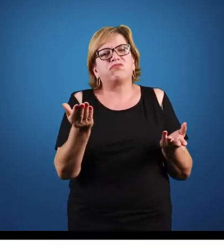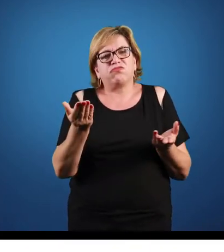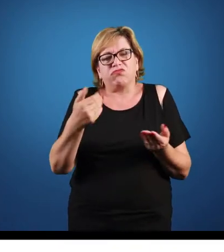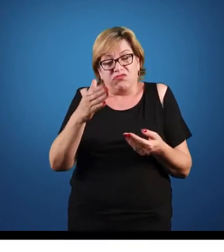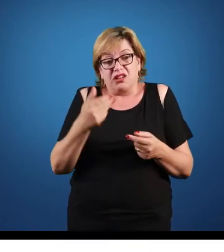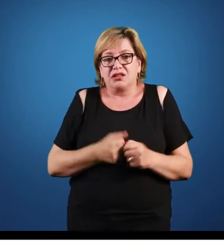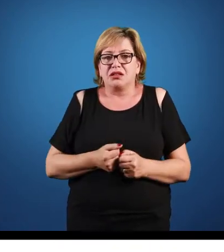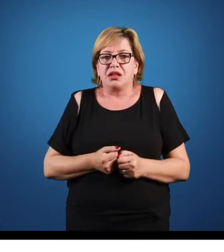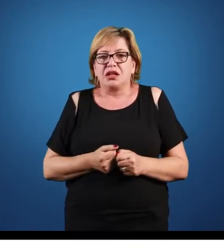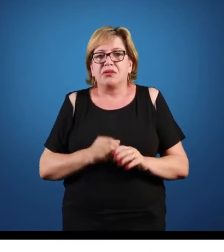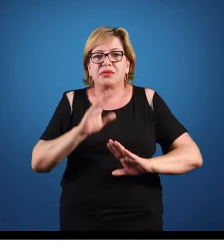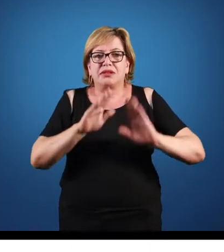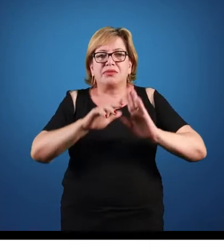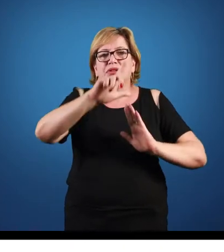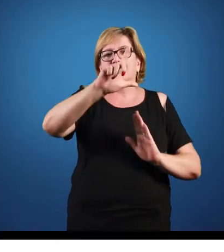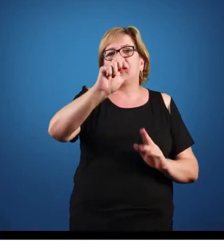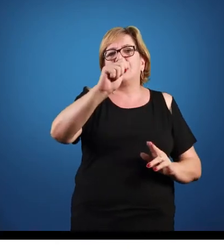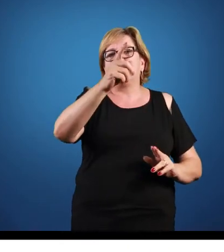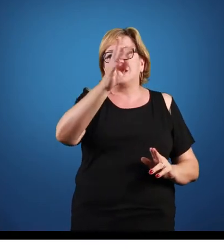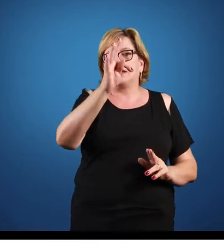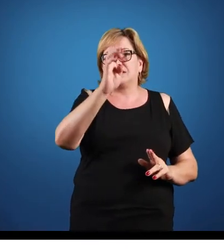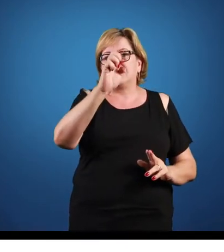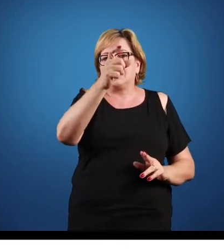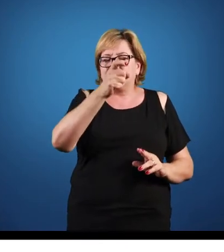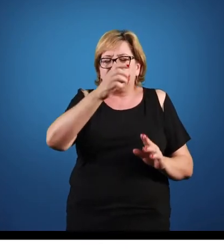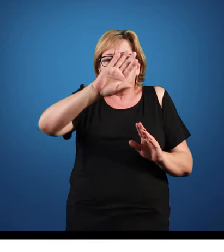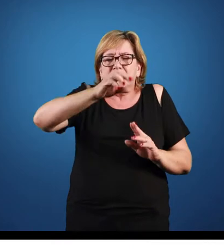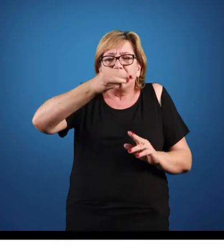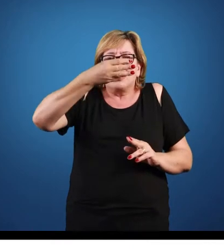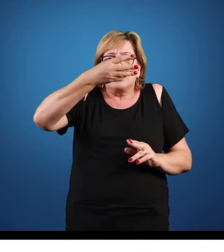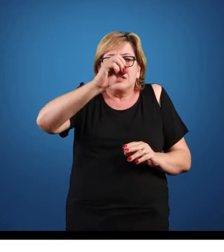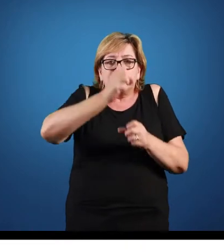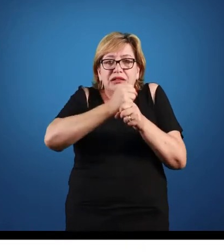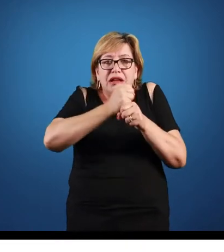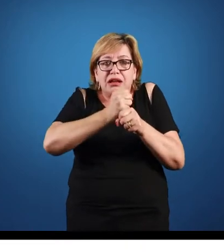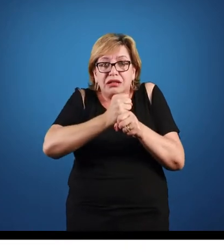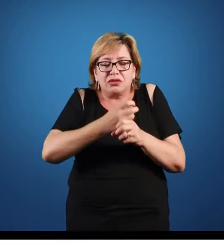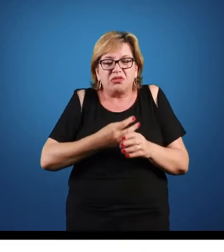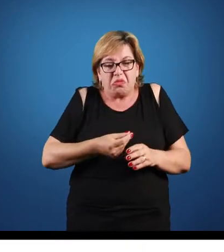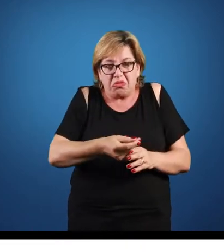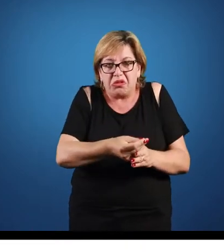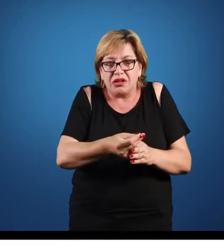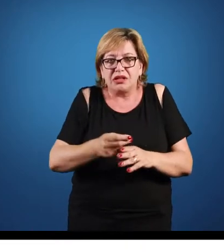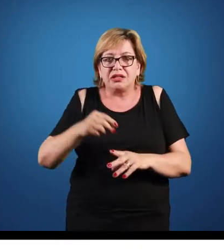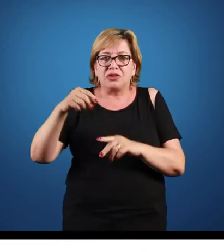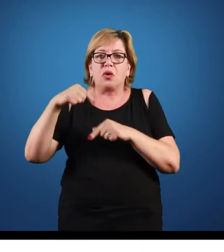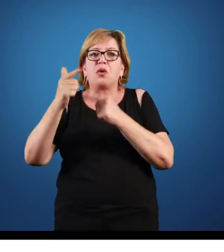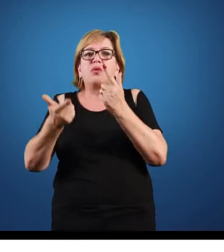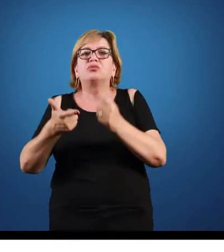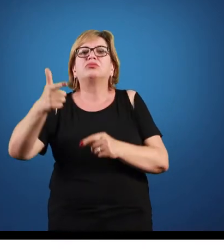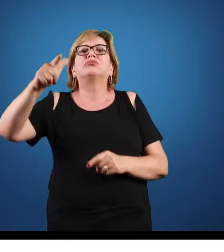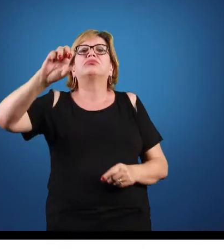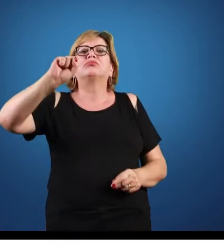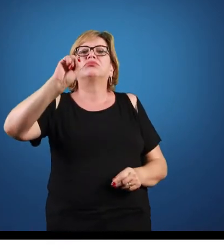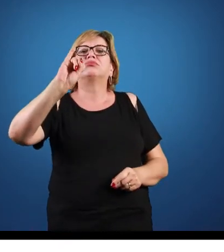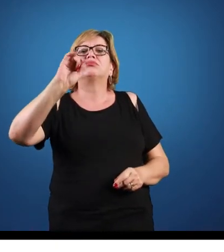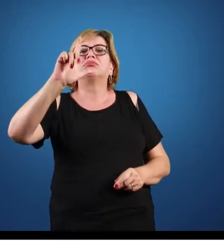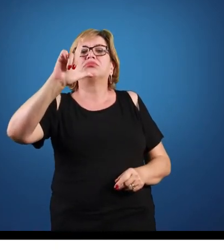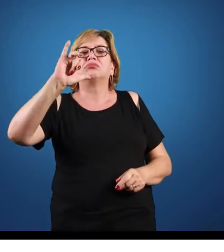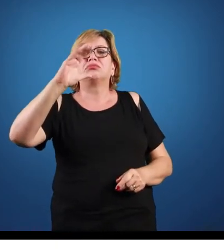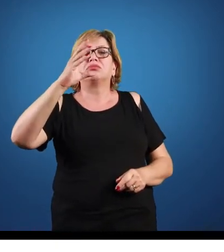látex é de que entre 20 e 30 trinta anos já um feito com silicone próprias opiniões e também tem outros silicone mais